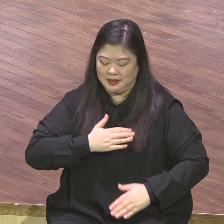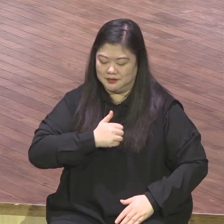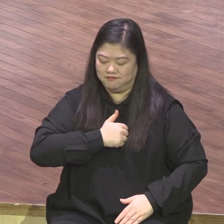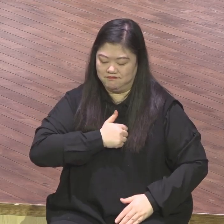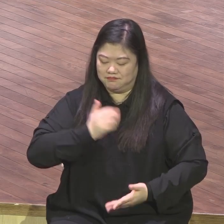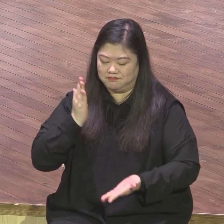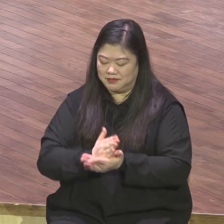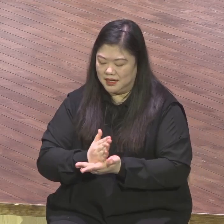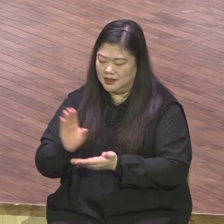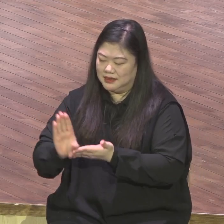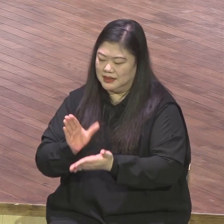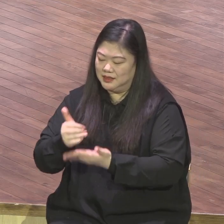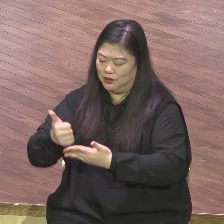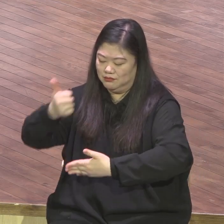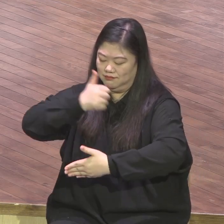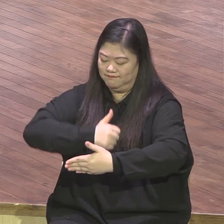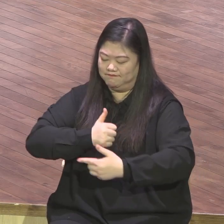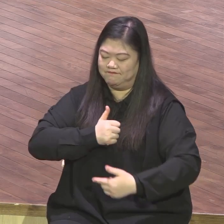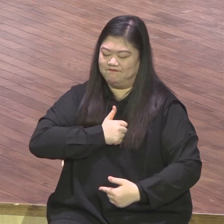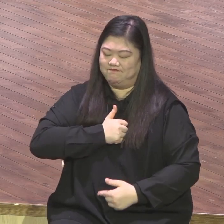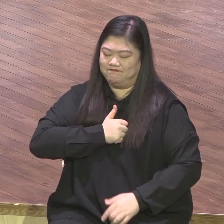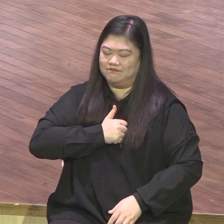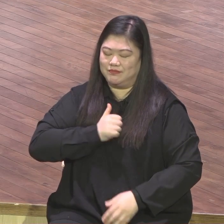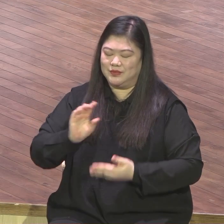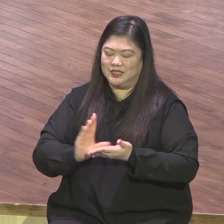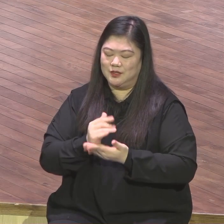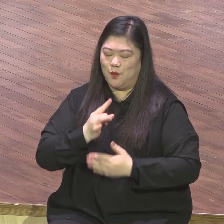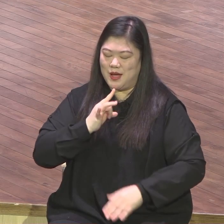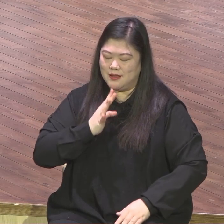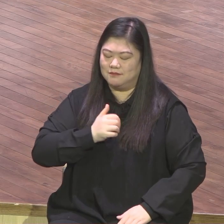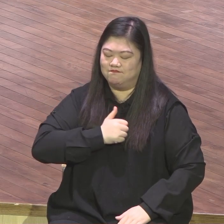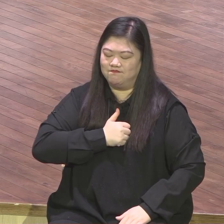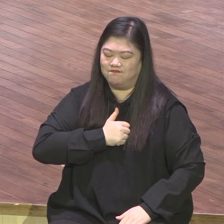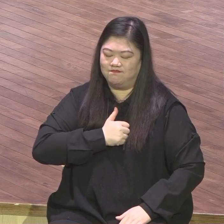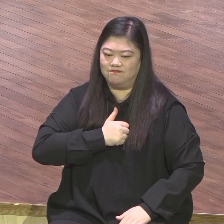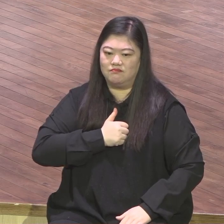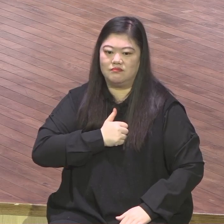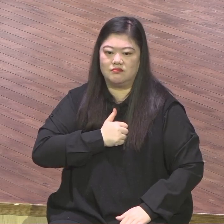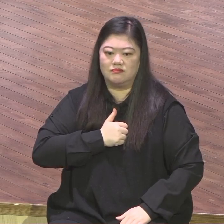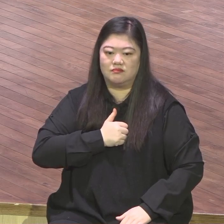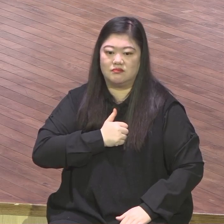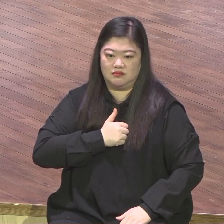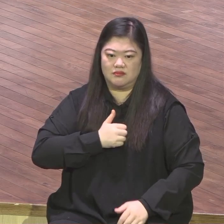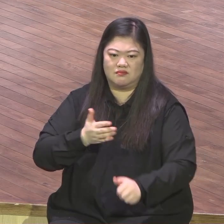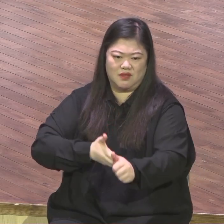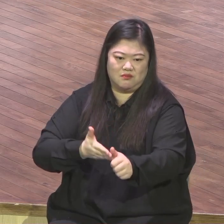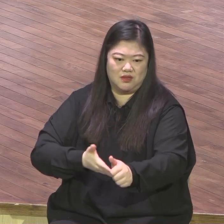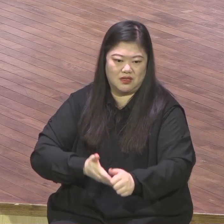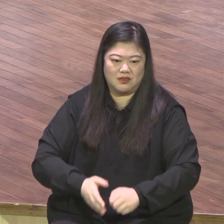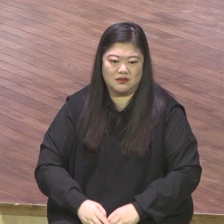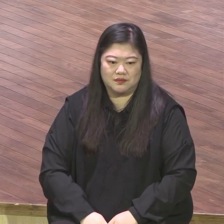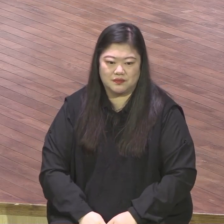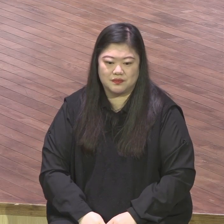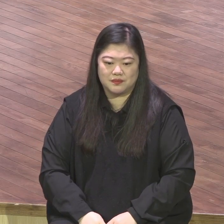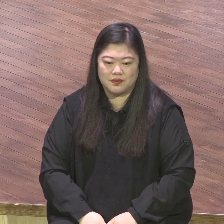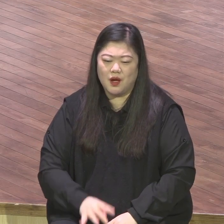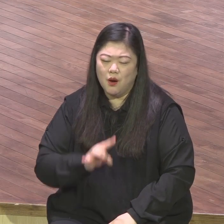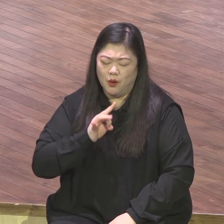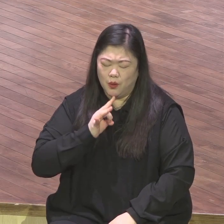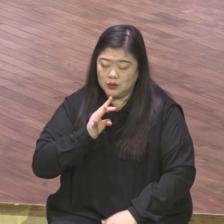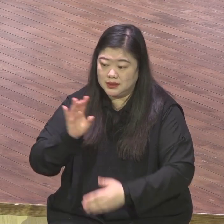죽었어. 오직 그리스도가 사는 것이라. 그럼 끝납니다. 오직 그리스도면 끝나는